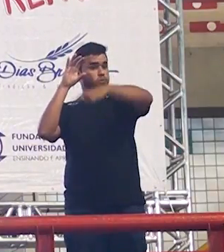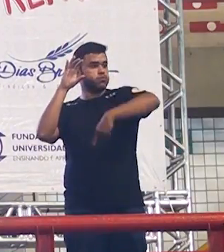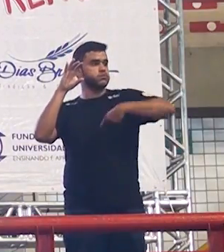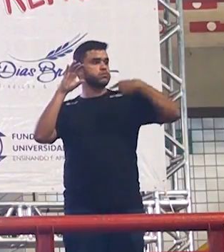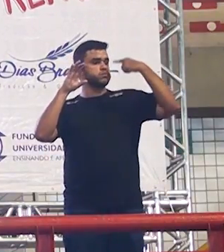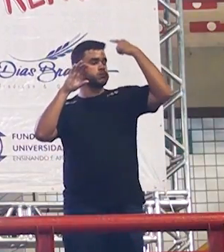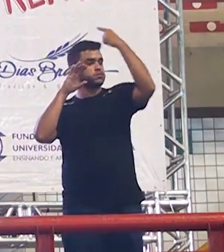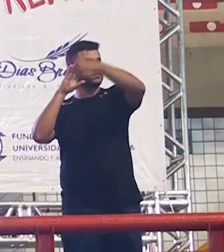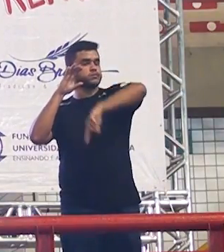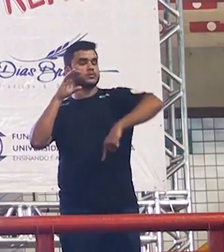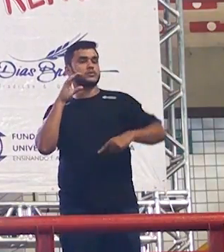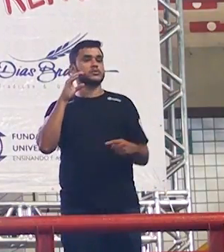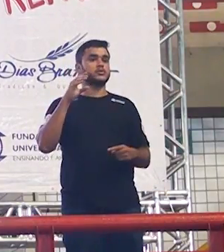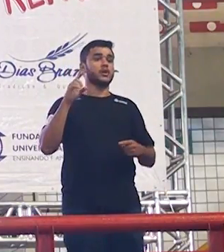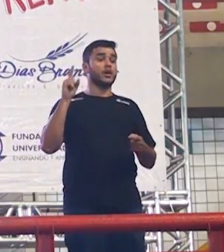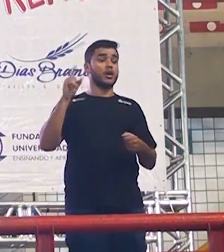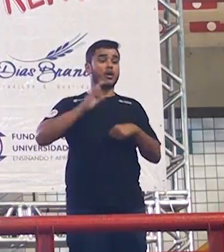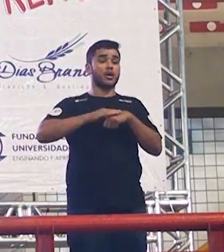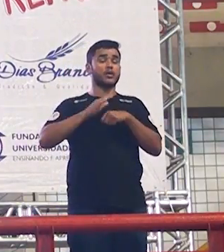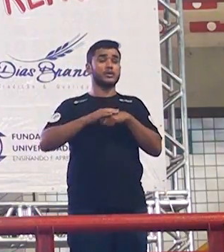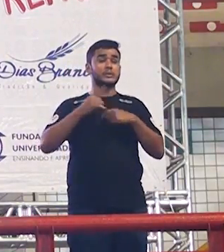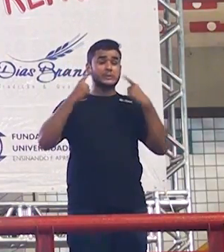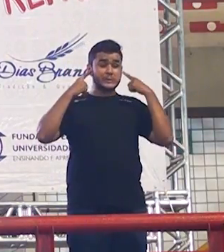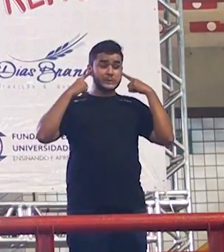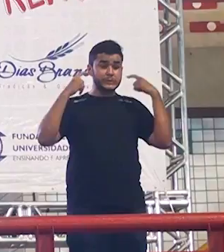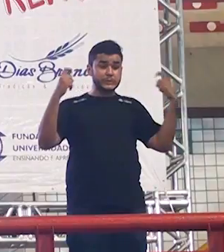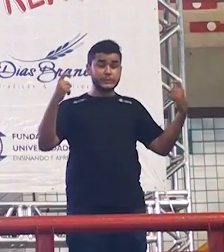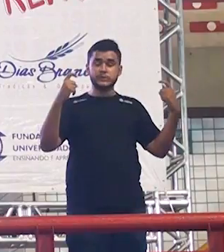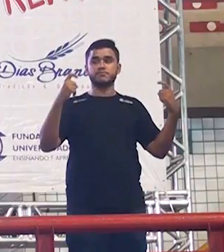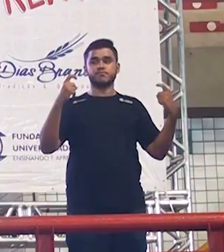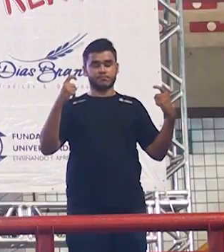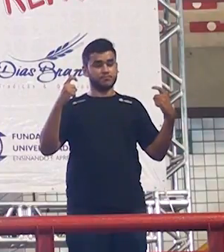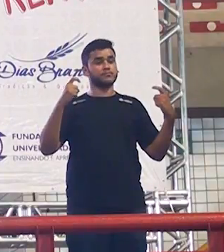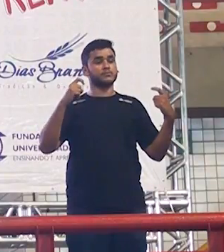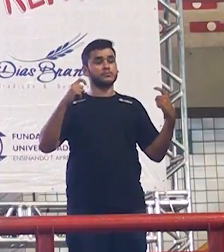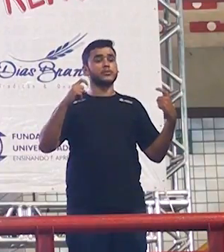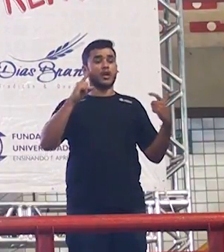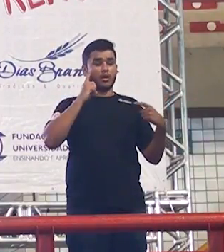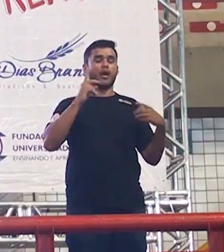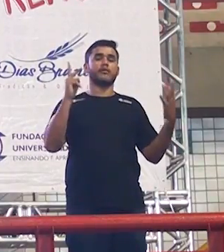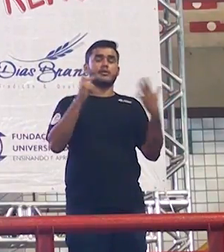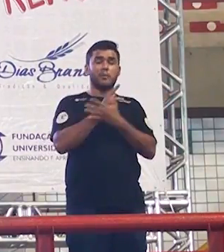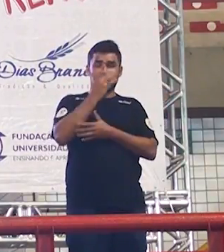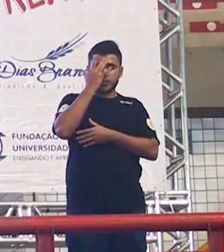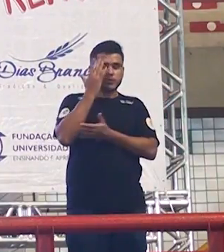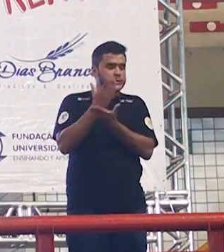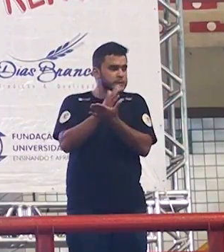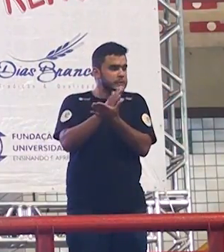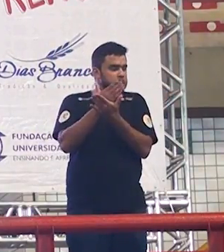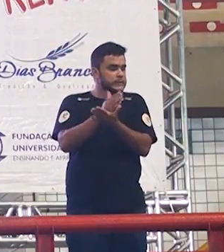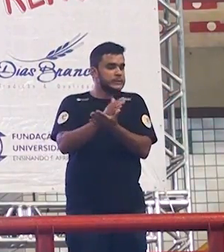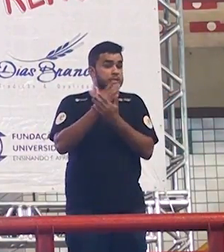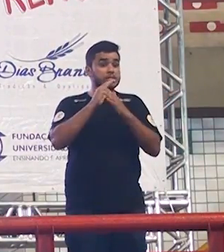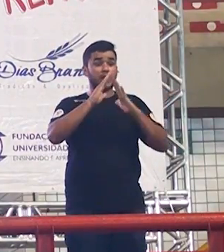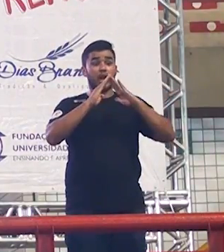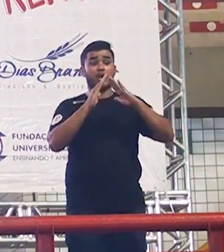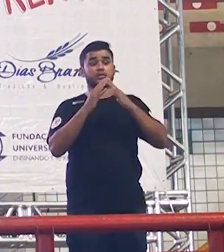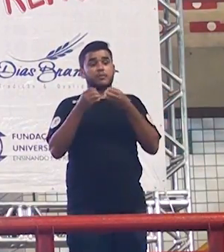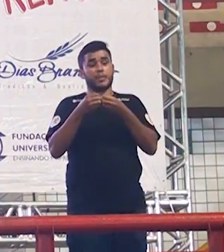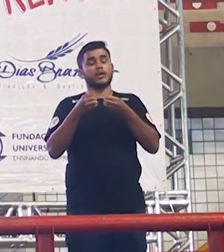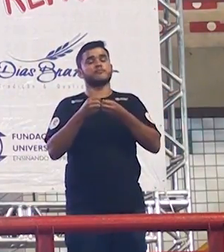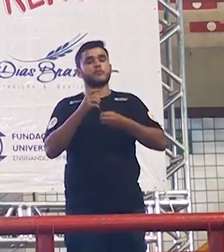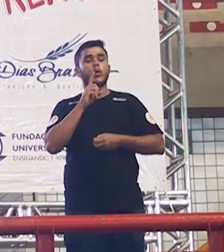cataventos, esses aerogeradores produzem um ruído muito forte. Então, para quem mora perto, tem esse probleminha. Outra